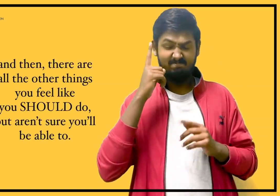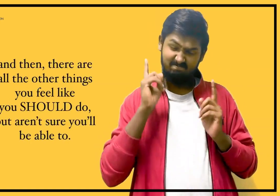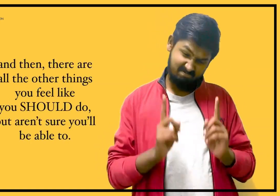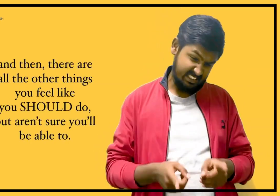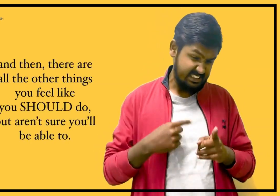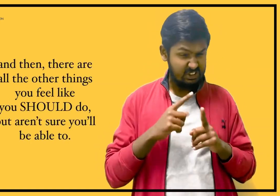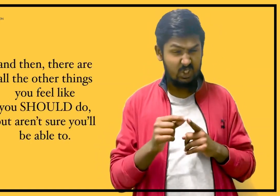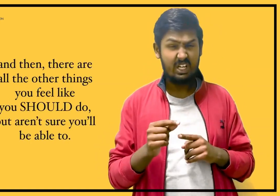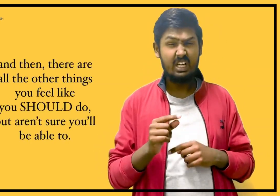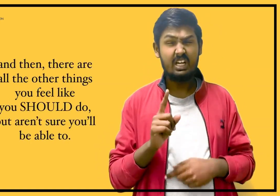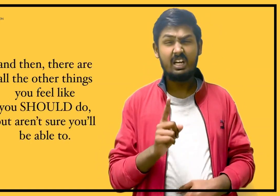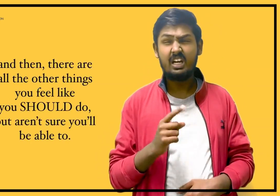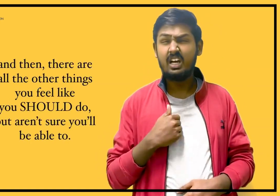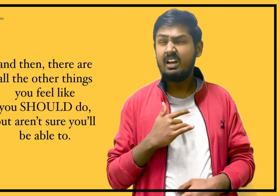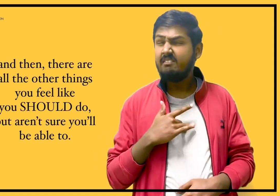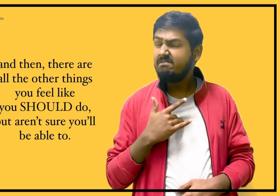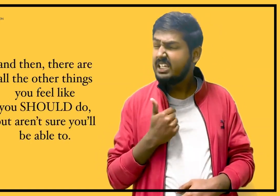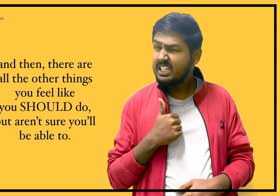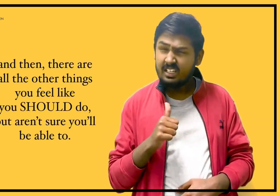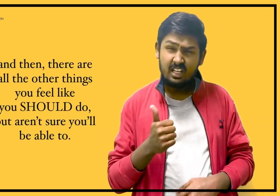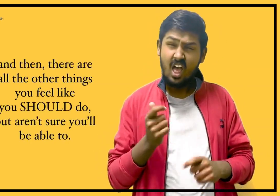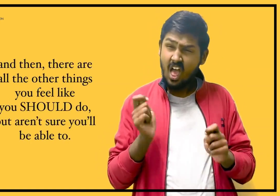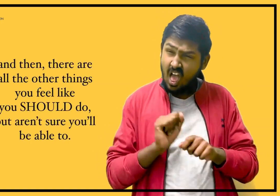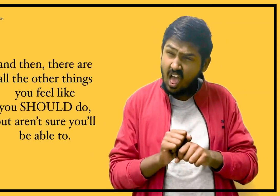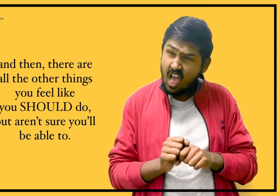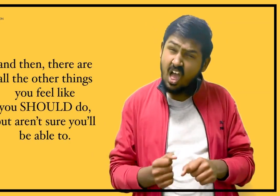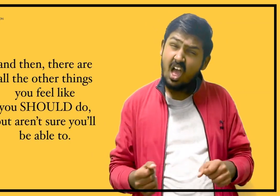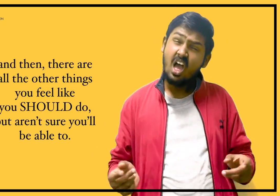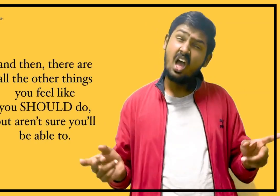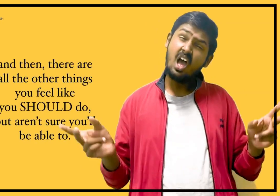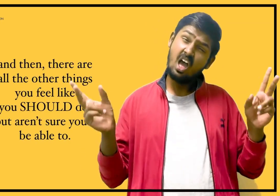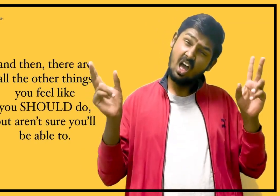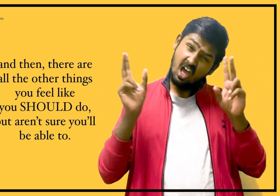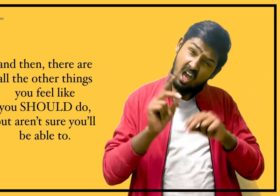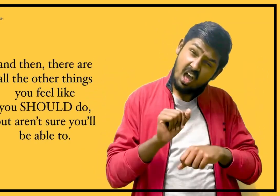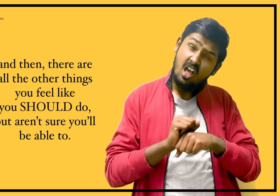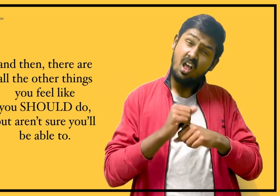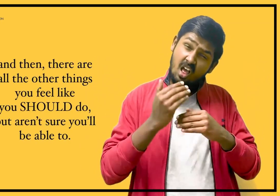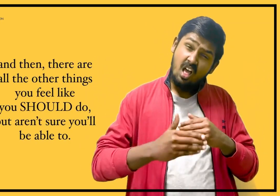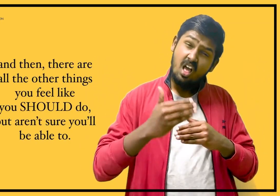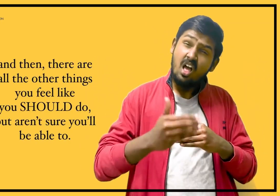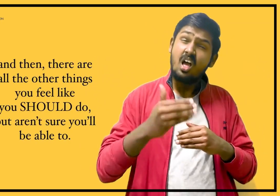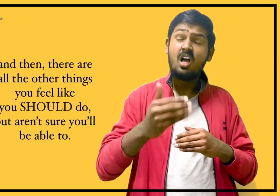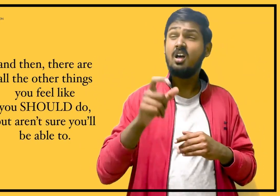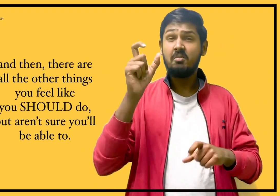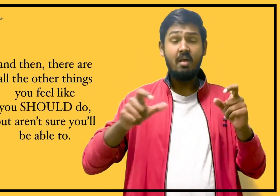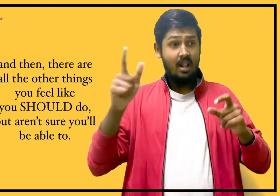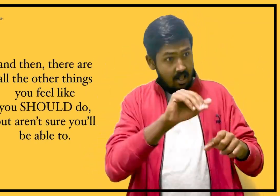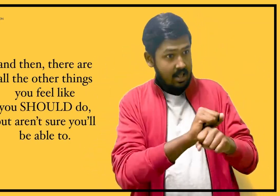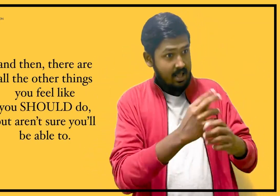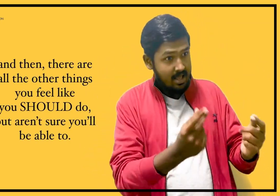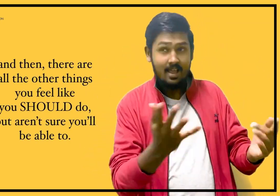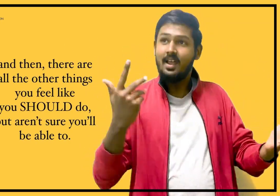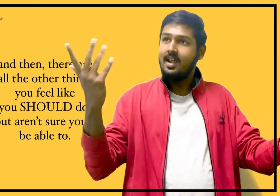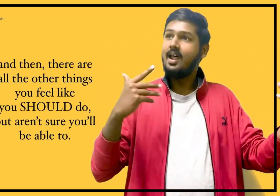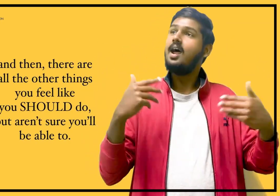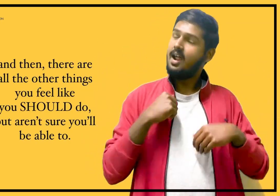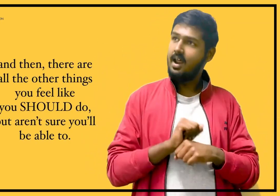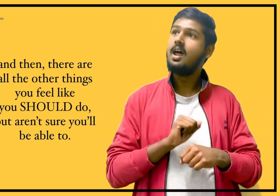आपको ऐसा लगता होगा ना कि मुझे ये काम करना पड़ेगा, लेकिन क्या आपको ऐसा महसूस होता है कि मैंने वो काम किया था और मुझे फिर